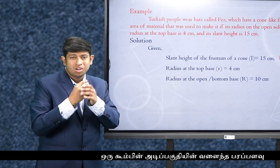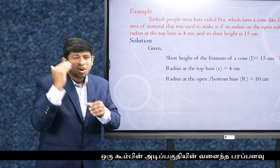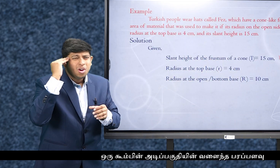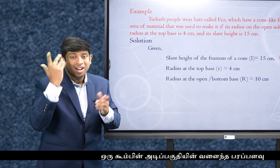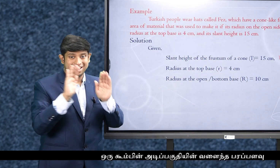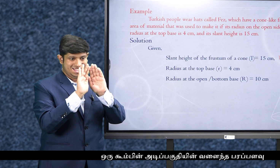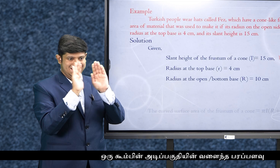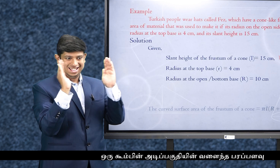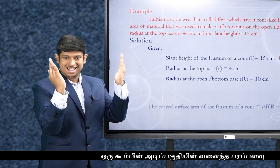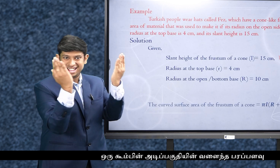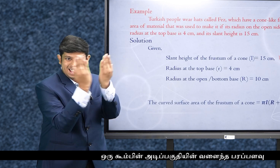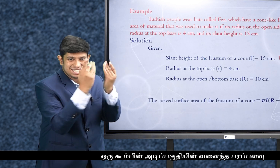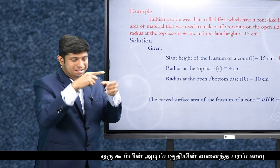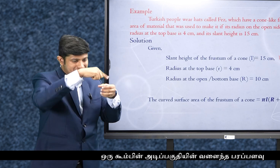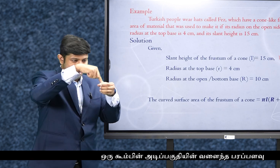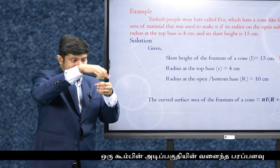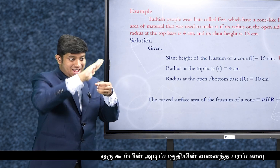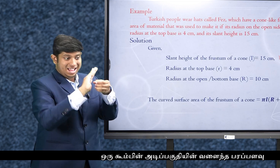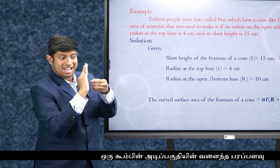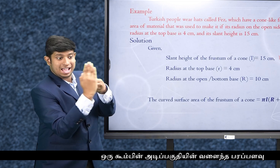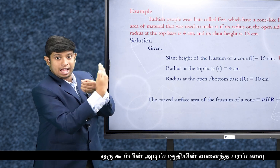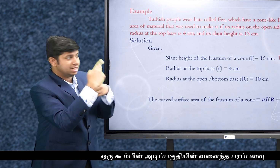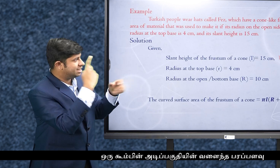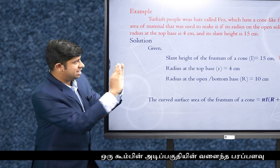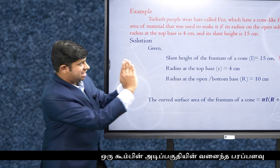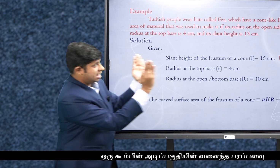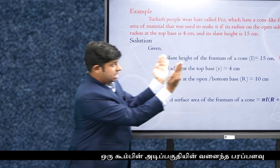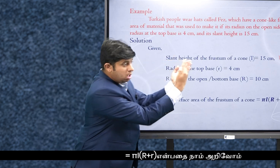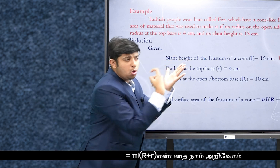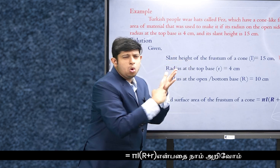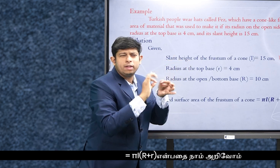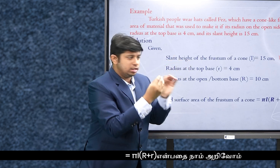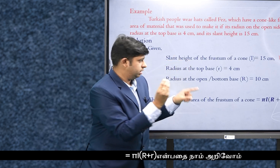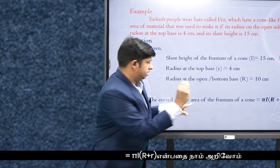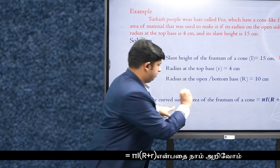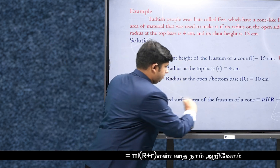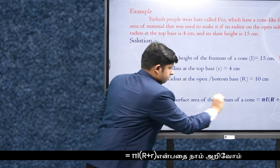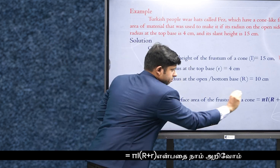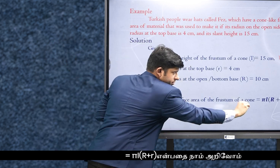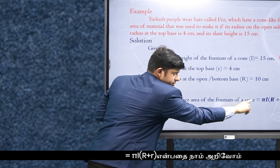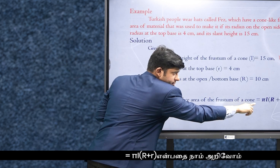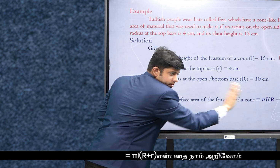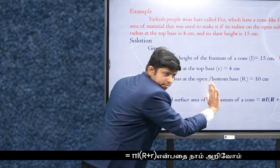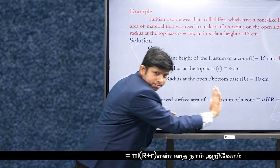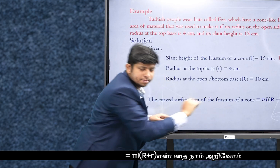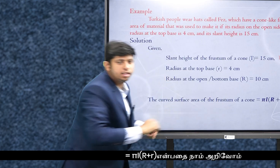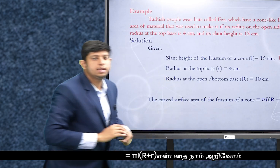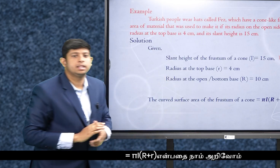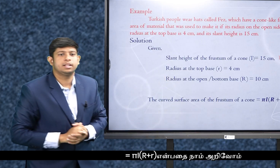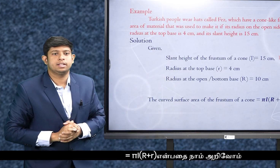ஒரு கூம்பின் அடிகண்டத்தின் வளைந்த பரப்பளவு ஈடு பை எல் அடைப்புக்குறிக்குள் பெரிய ஆர் கூட்டல் சிறிய